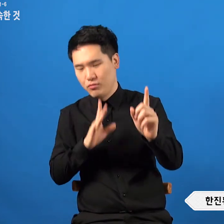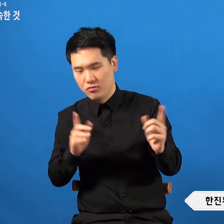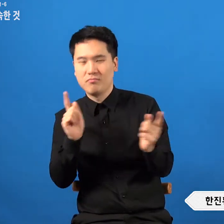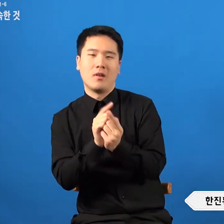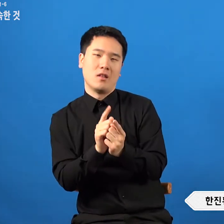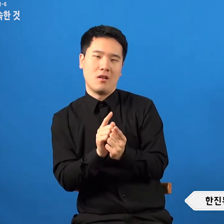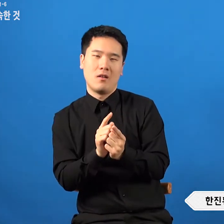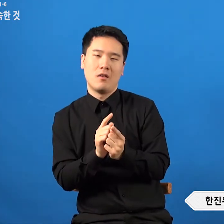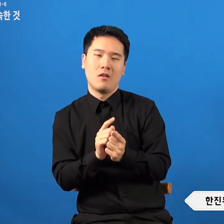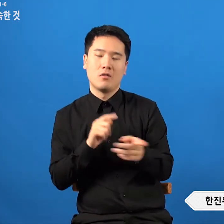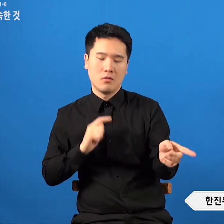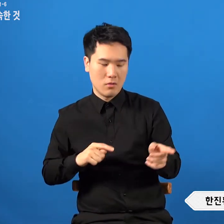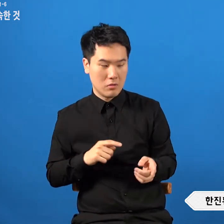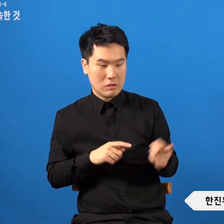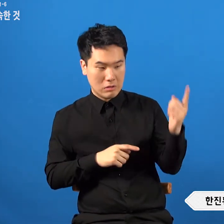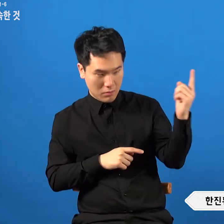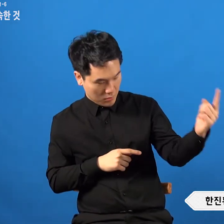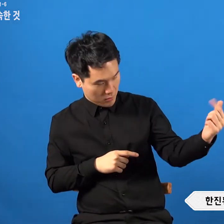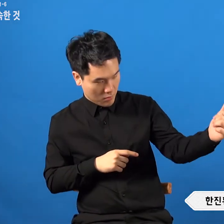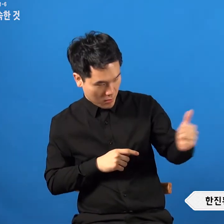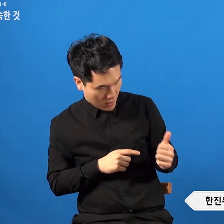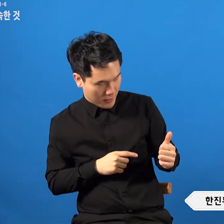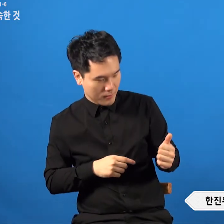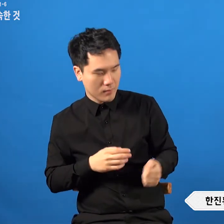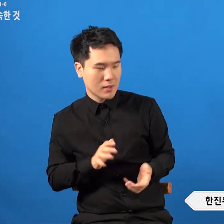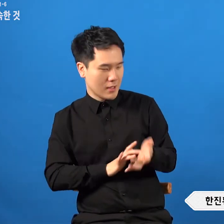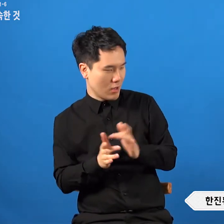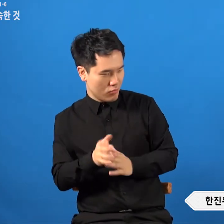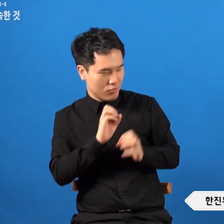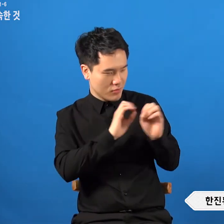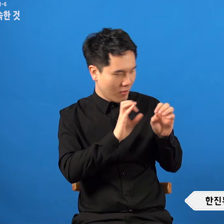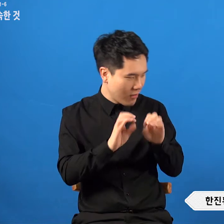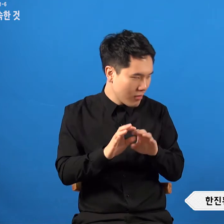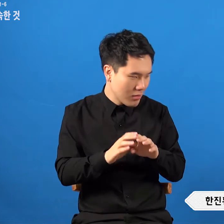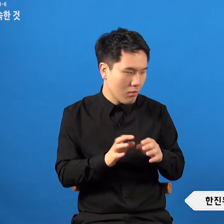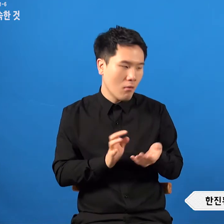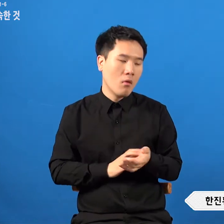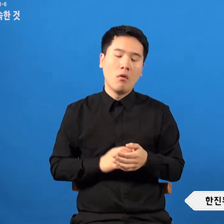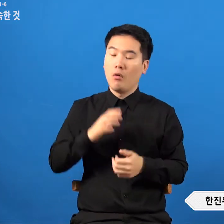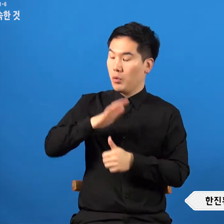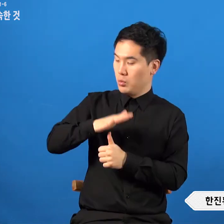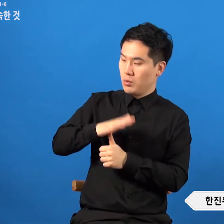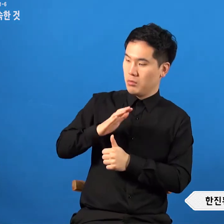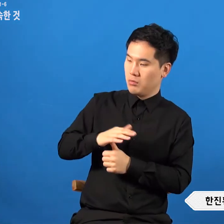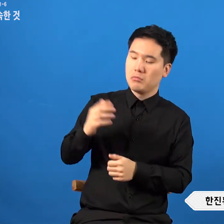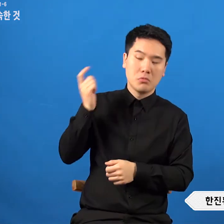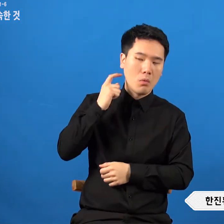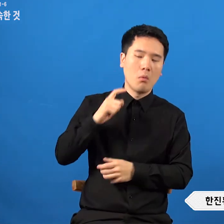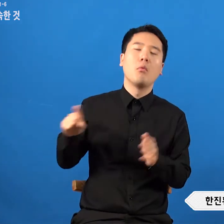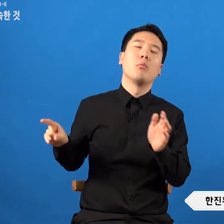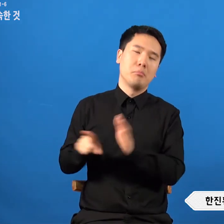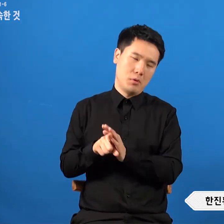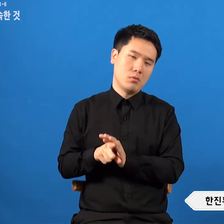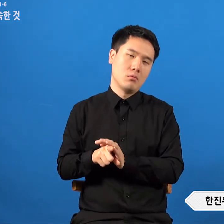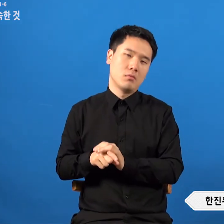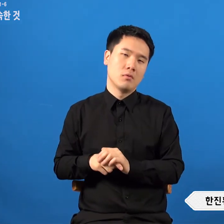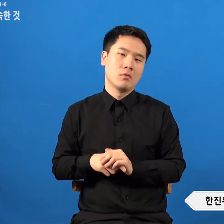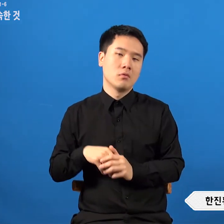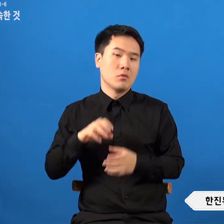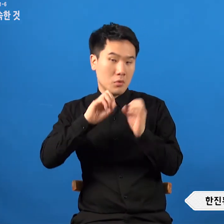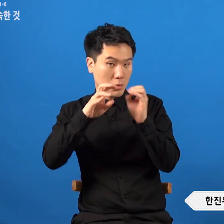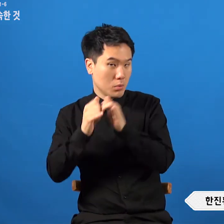전했는데 다행히 그 소년이 예수님을 믿었습니다. 그런데 그게 답니다. 선교사가 몇 년을